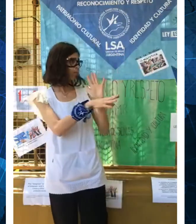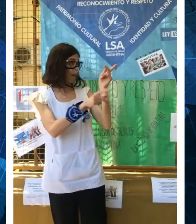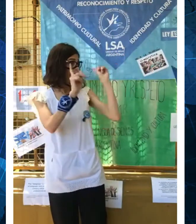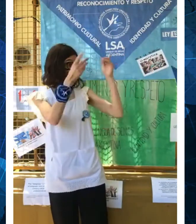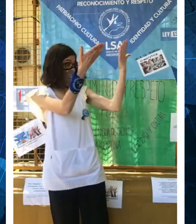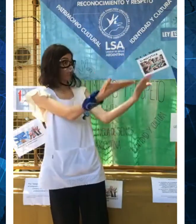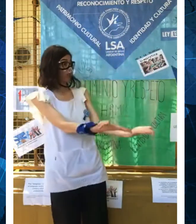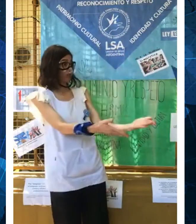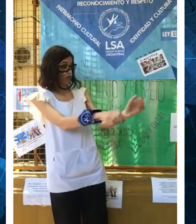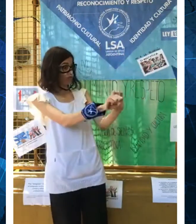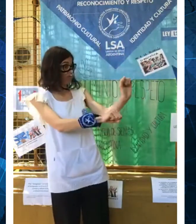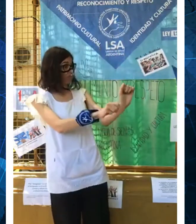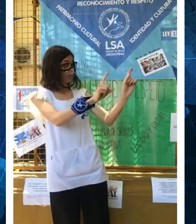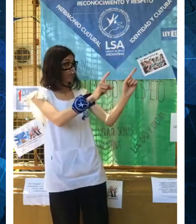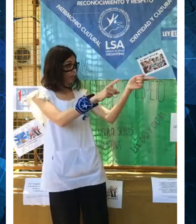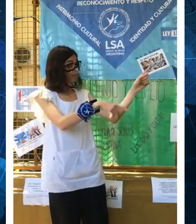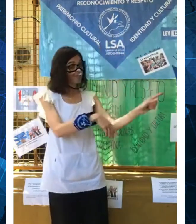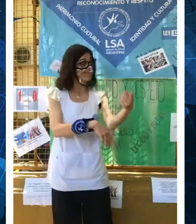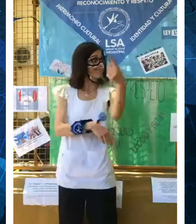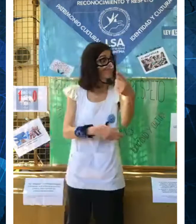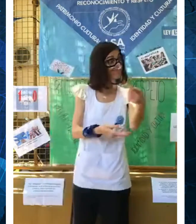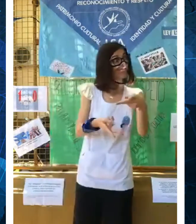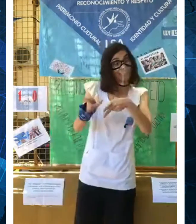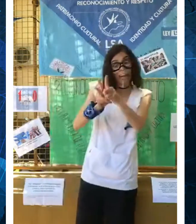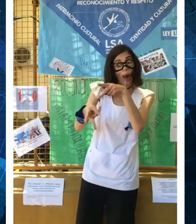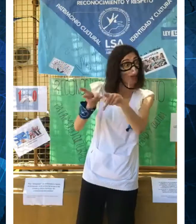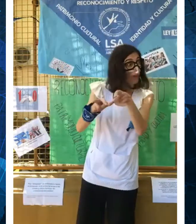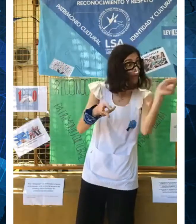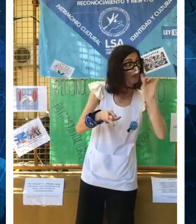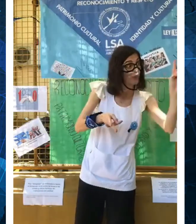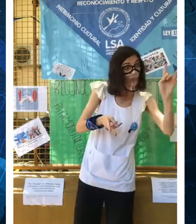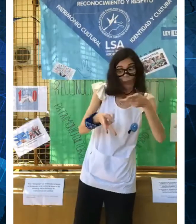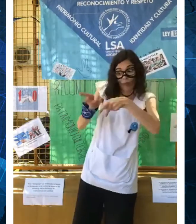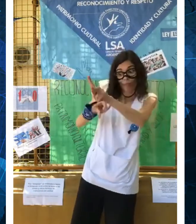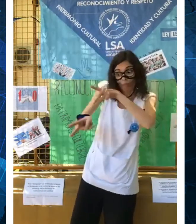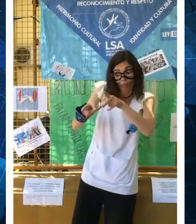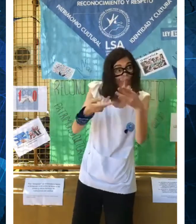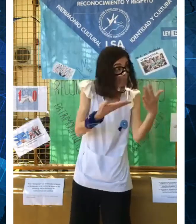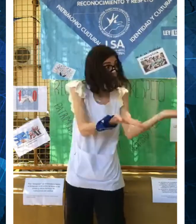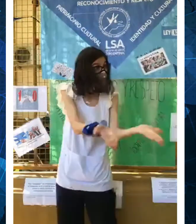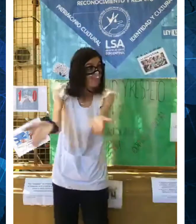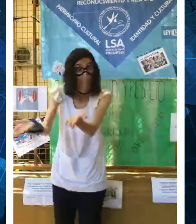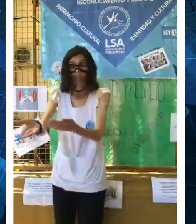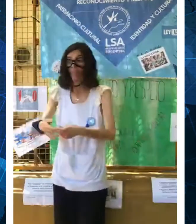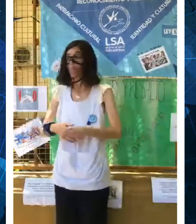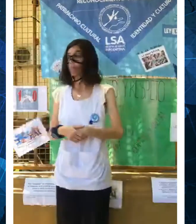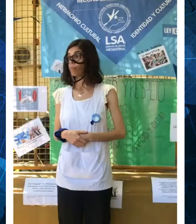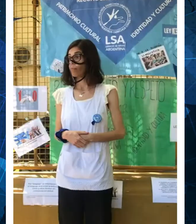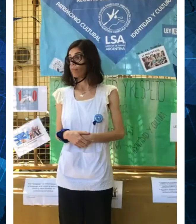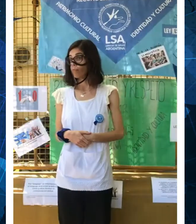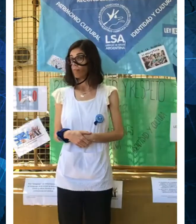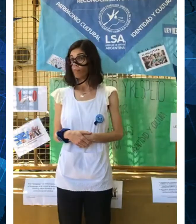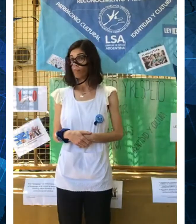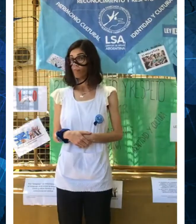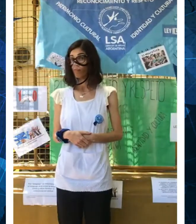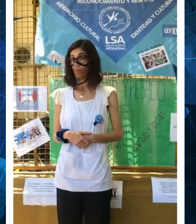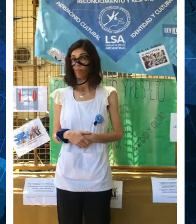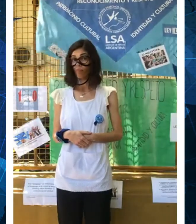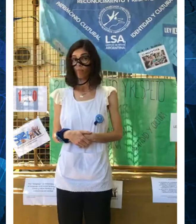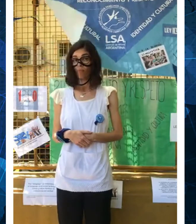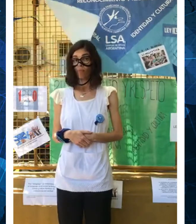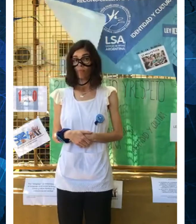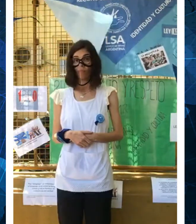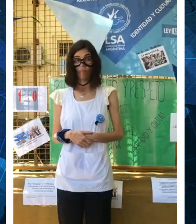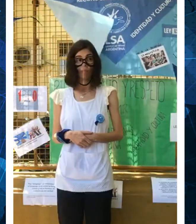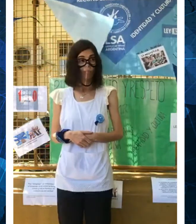si estuviera frente a mí, pudiera hacerle una pregunta, le preguntaría si un docente puede ir a hacer una